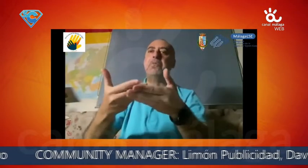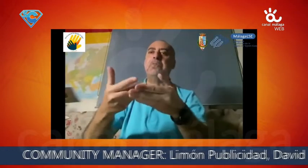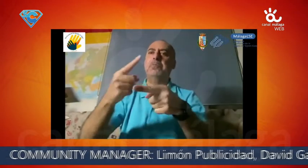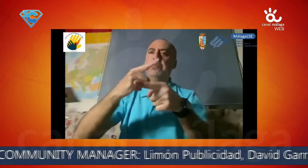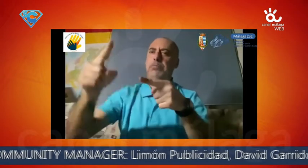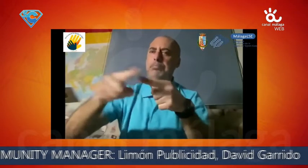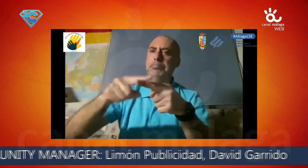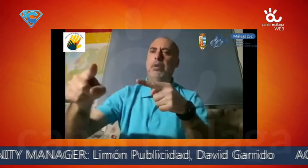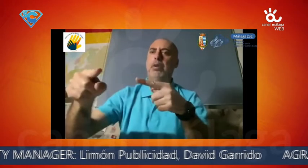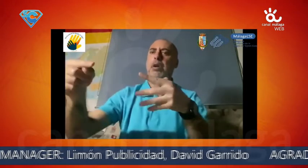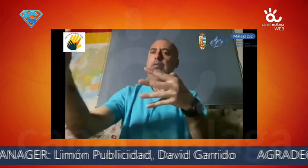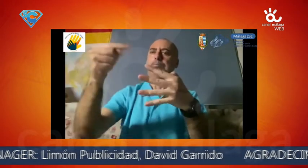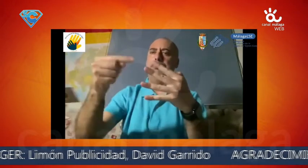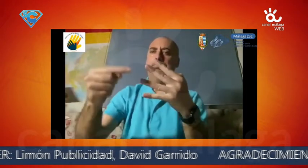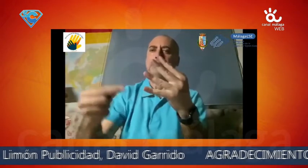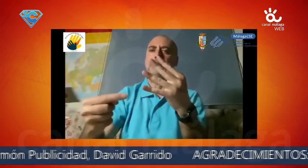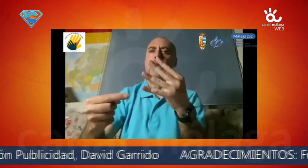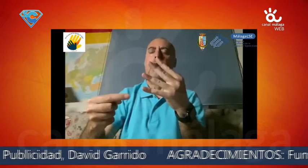comunicarnos, es maravilloso.